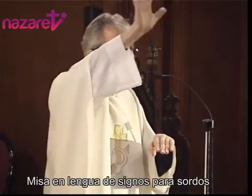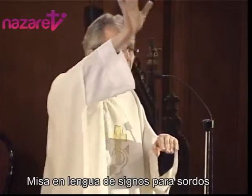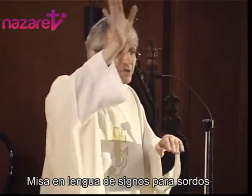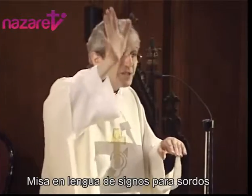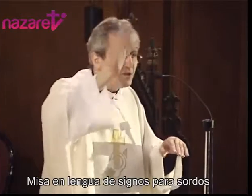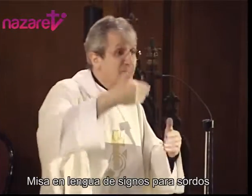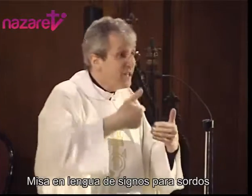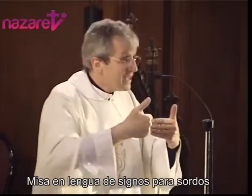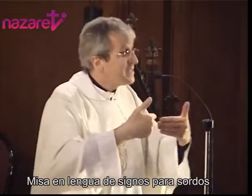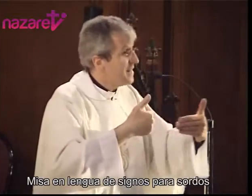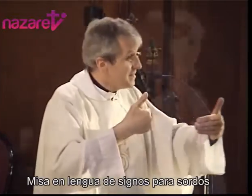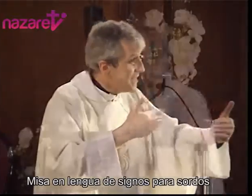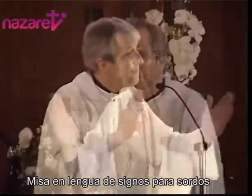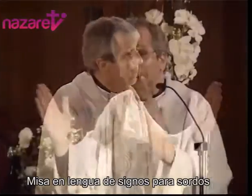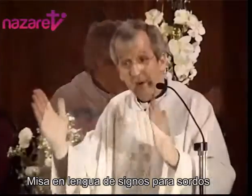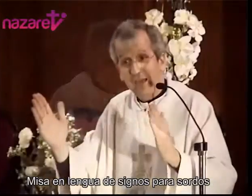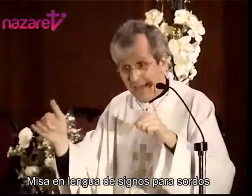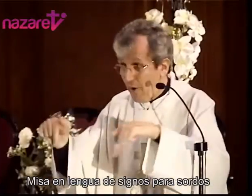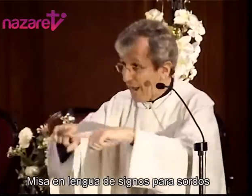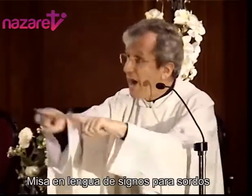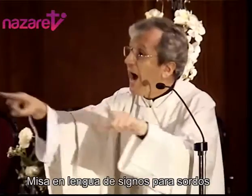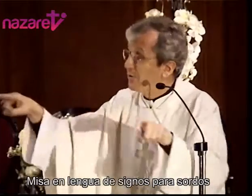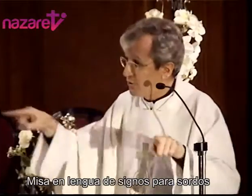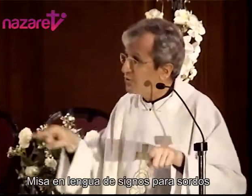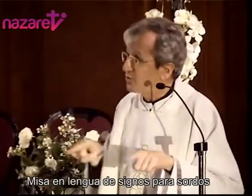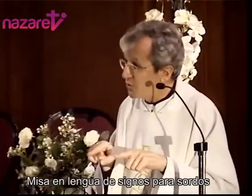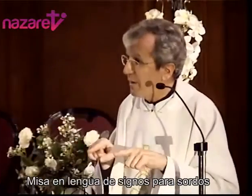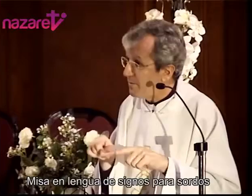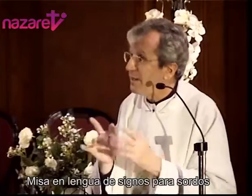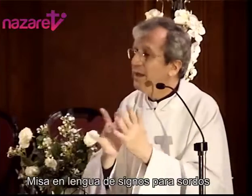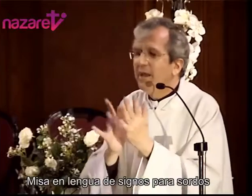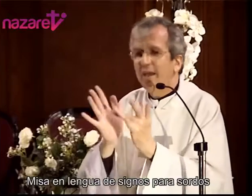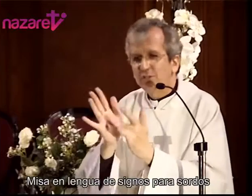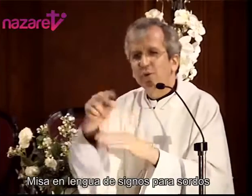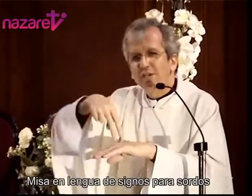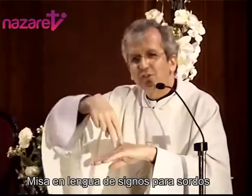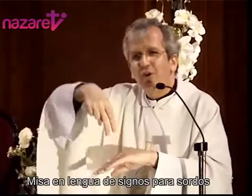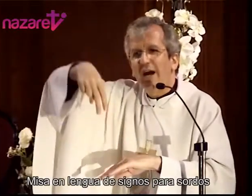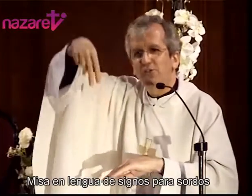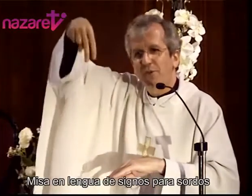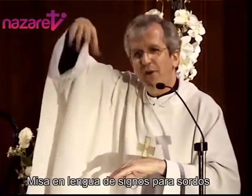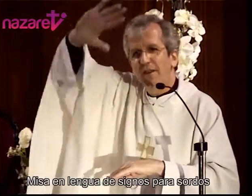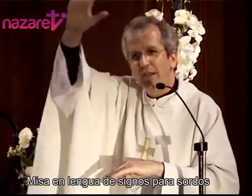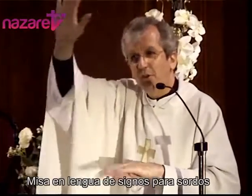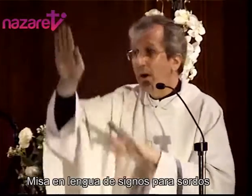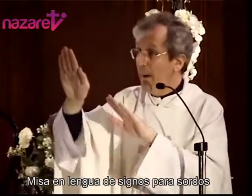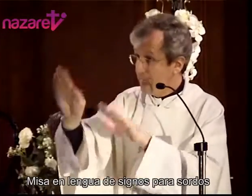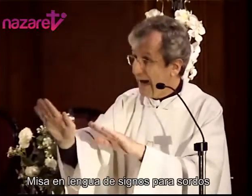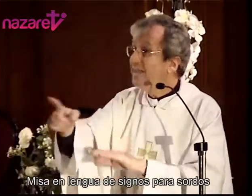a los cielos, que es el tiempo en que ahora a nosotros nos toca vivir. Jesucristo ha subido al cielo para